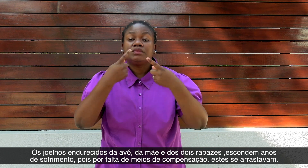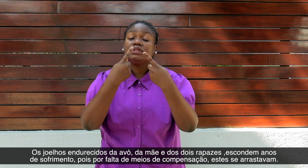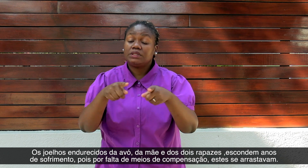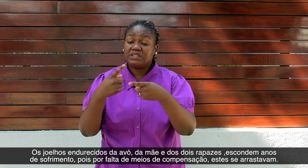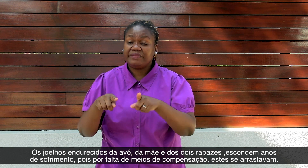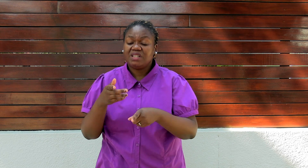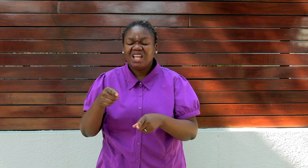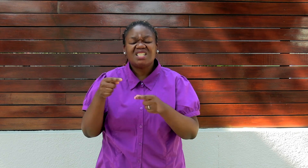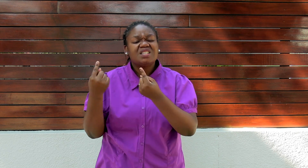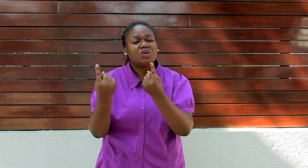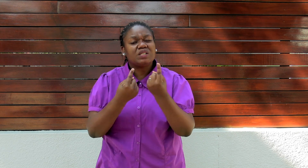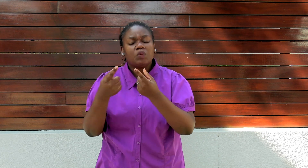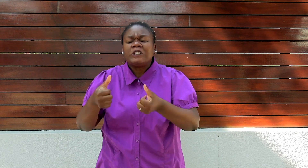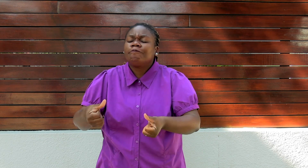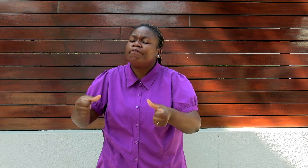se arrastavam.